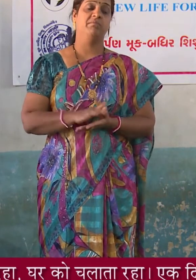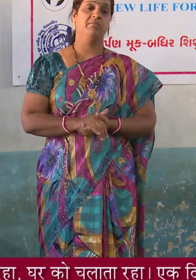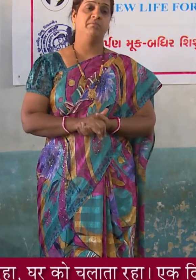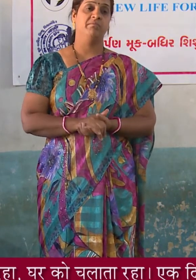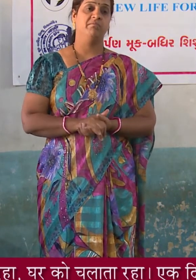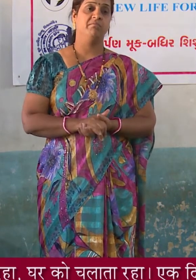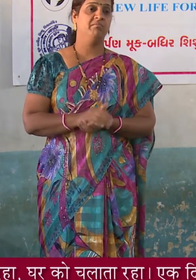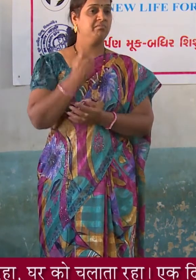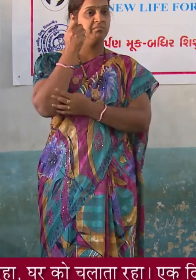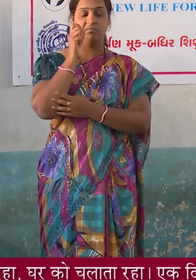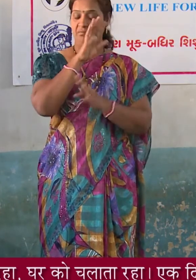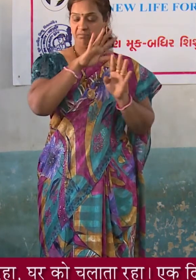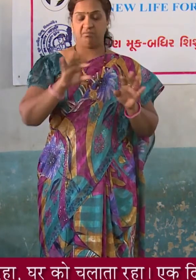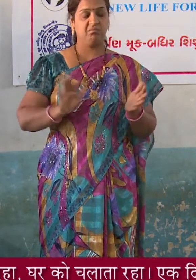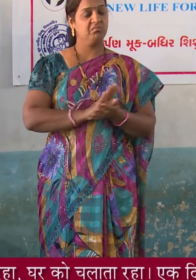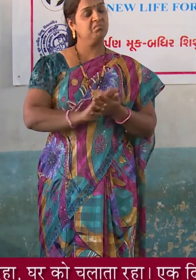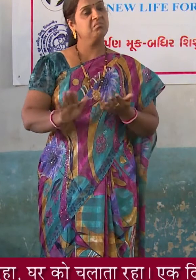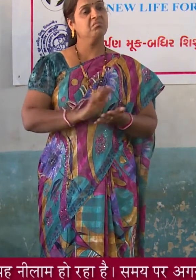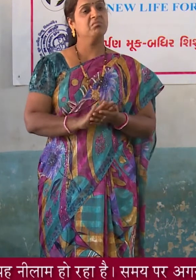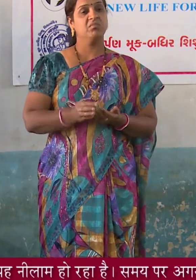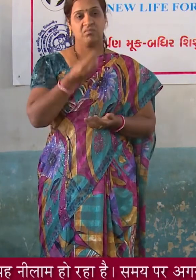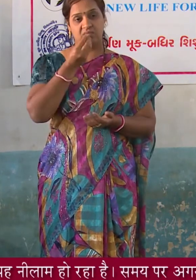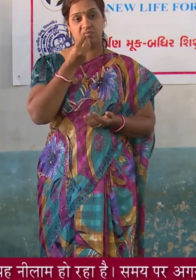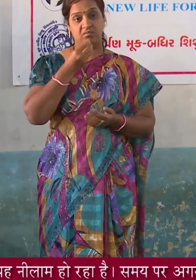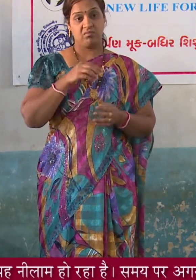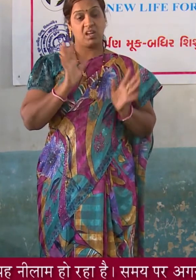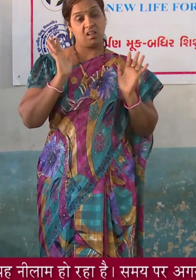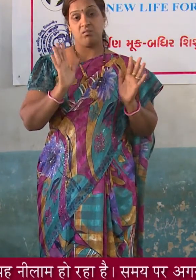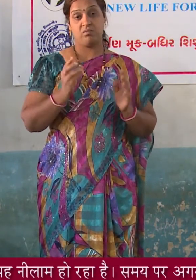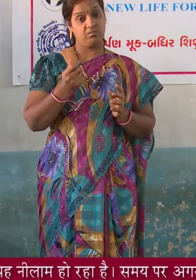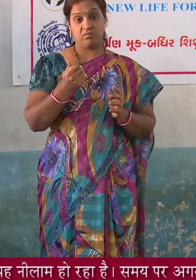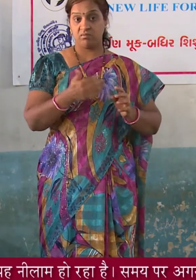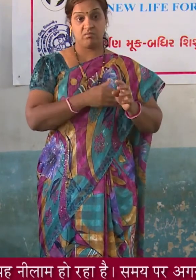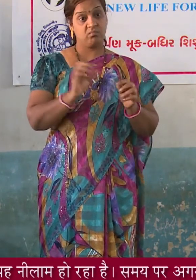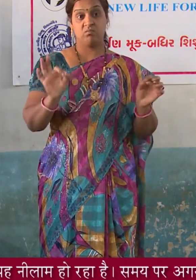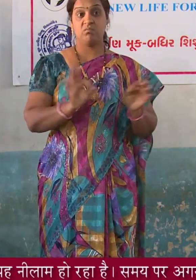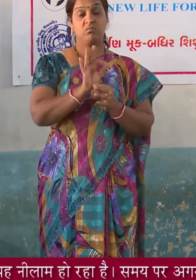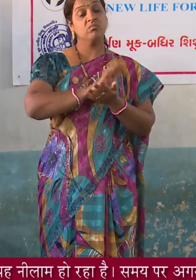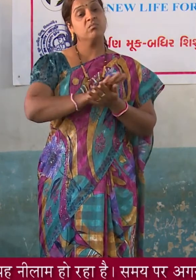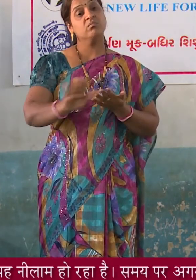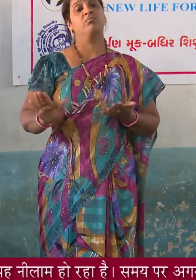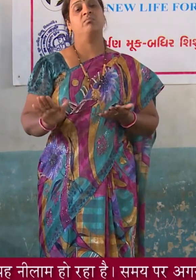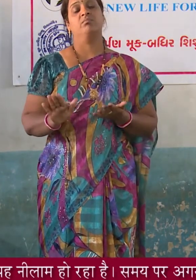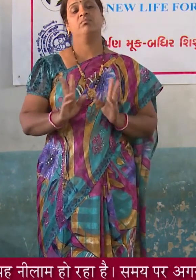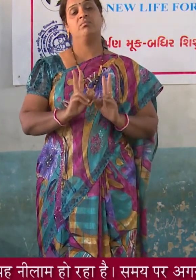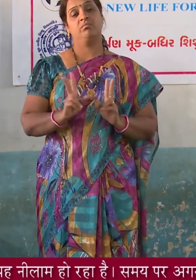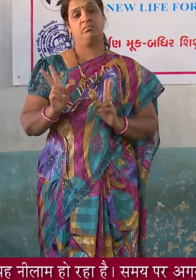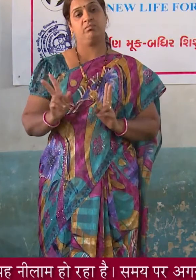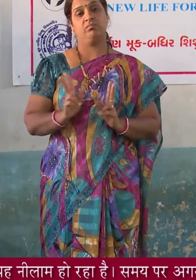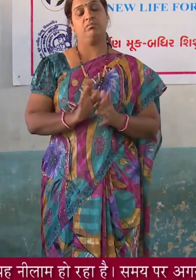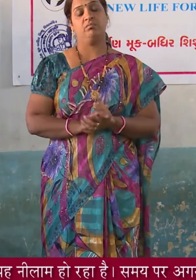दवाला निकल गया और सब कुछ ललाम हो गया। वो ढूंढरा पीट रहा है उधर के, हाँ भाई अभी आज ये ललाम हो रहा है।